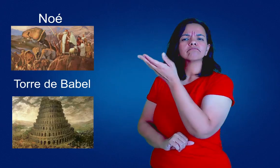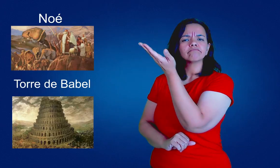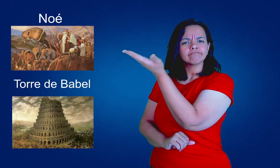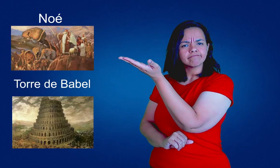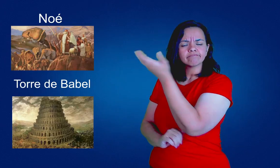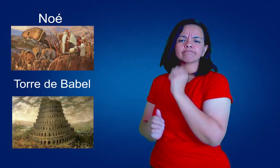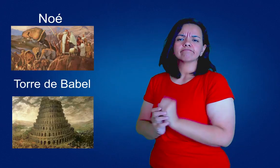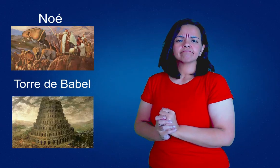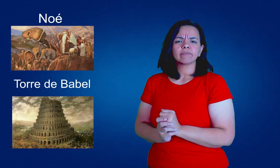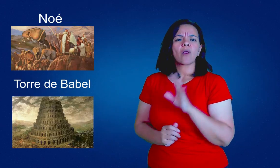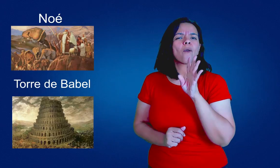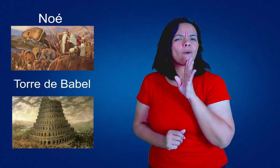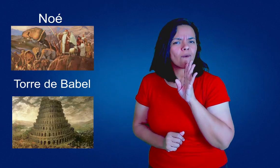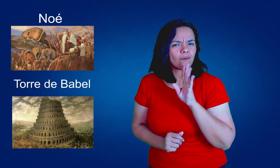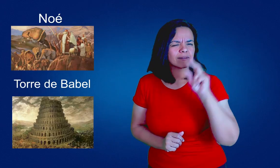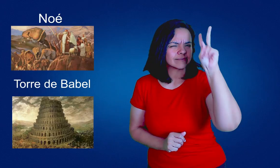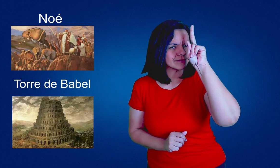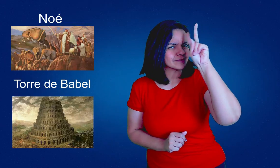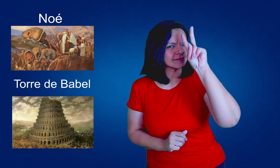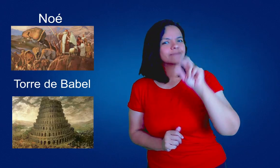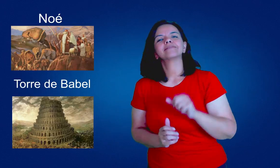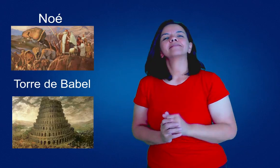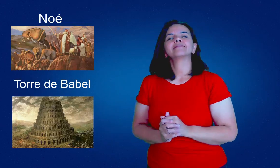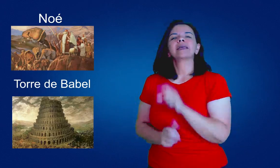Olhando a imagem, consegue identificar?